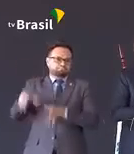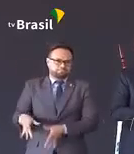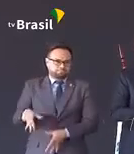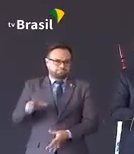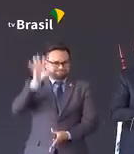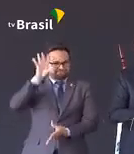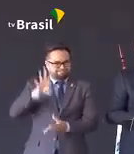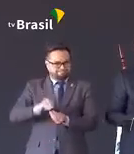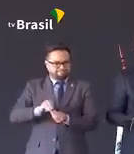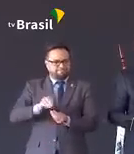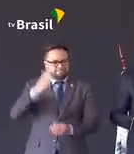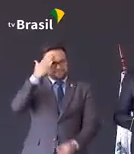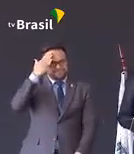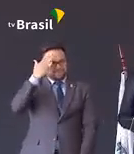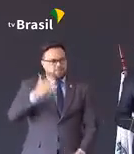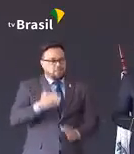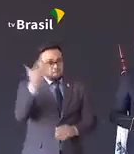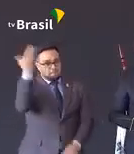E a prova está aí.